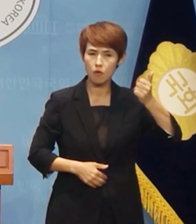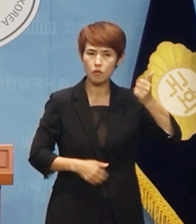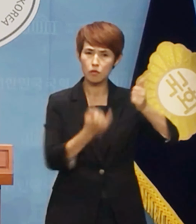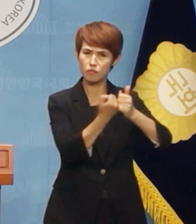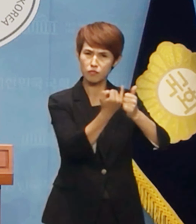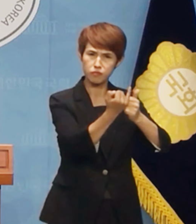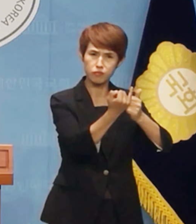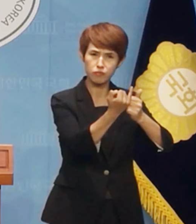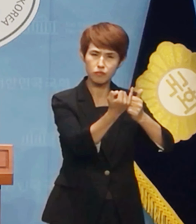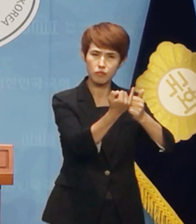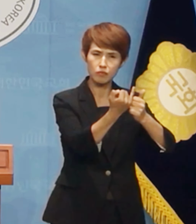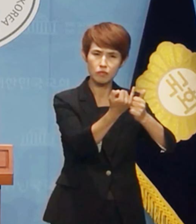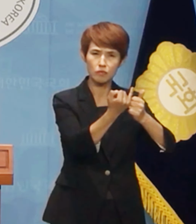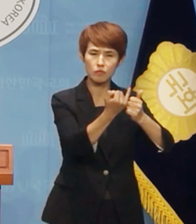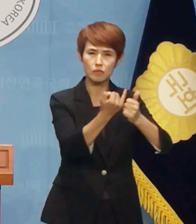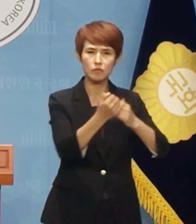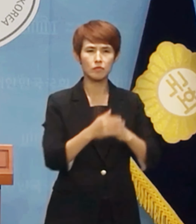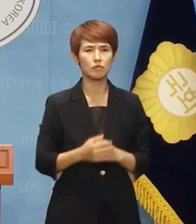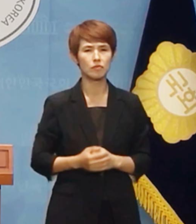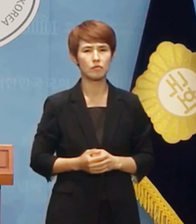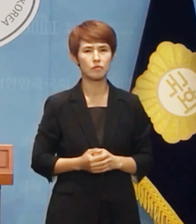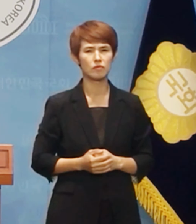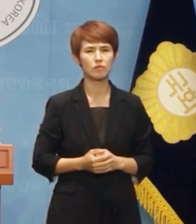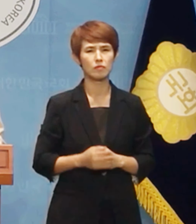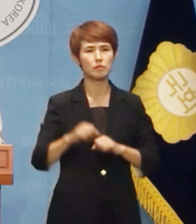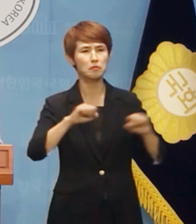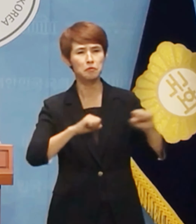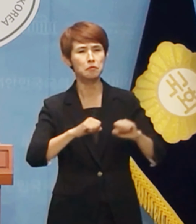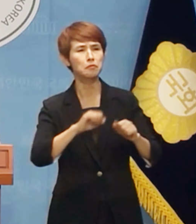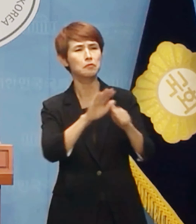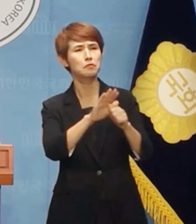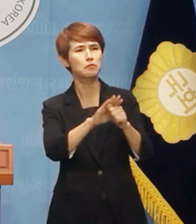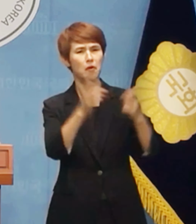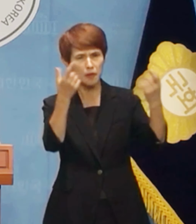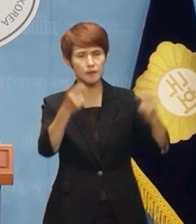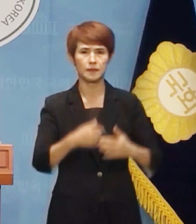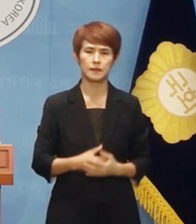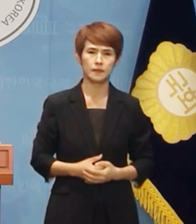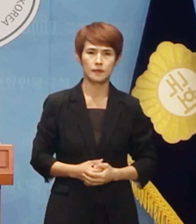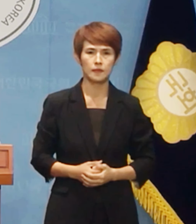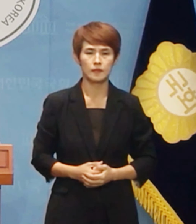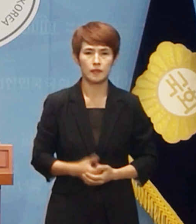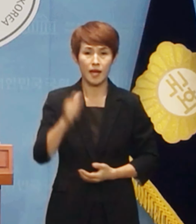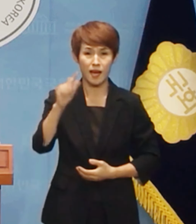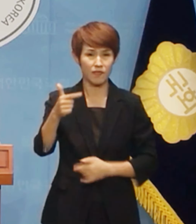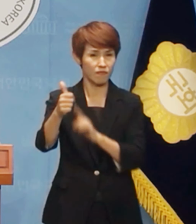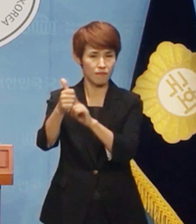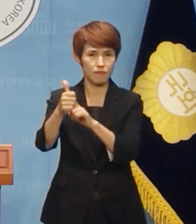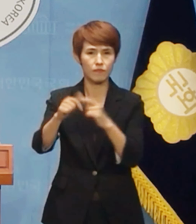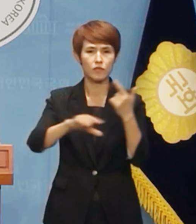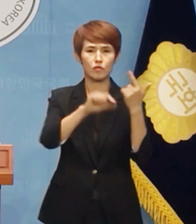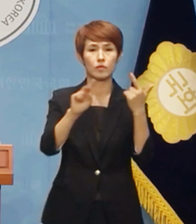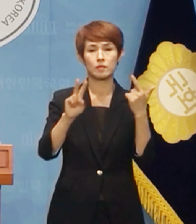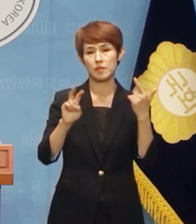시의 꼭두각시 그 이상도 그 이하도 아닌 것 같습니다 한동훈 대표는 지난 6월